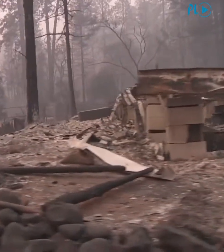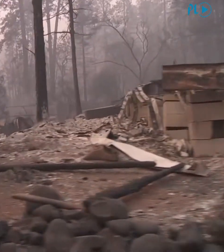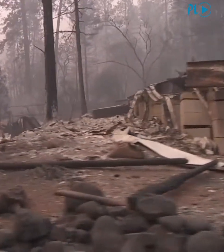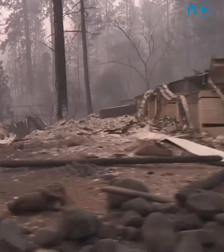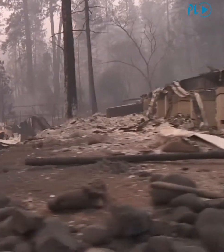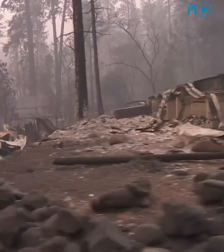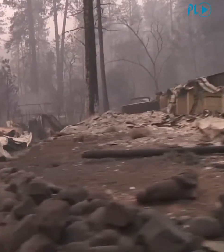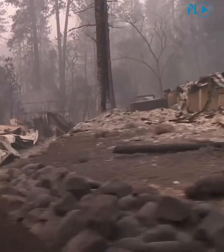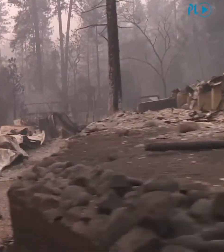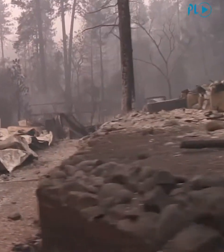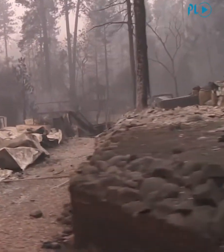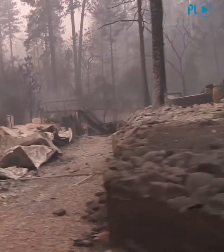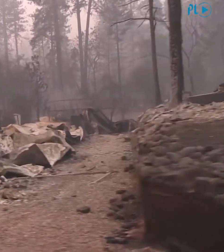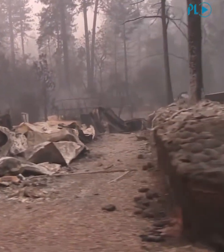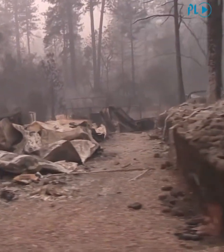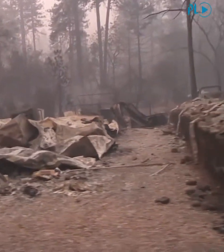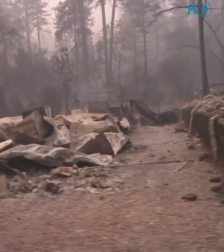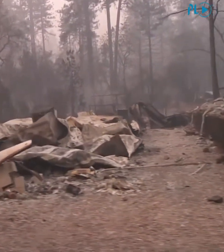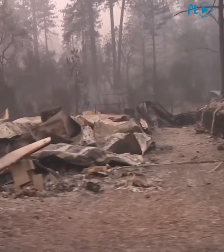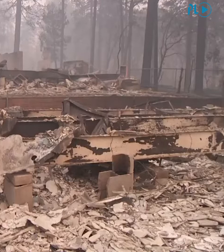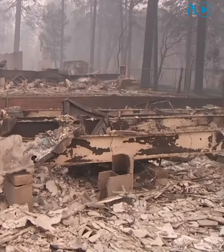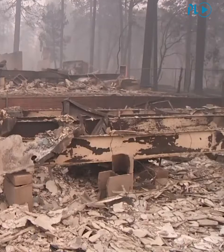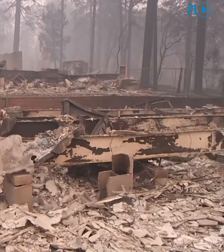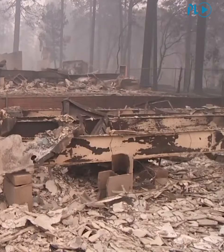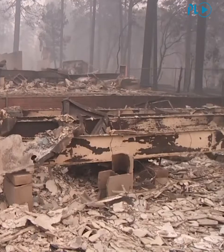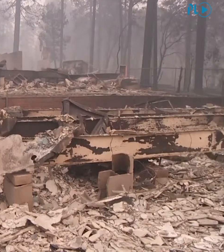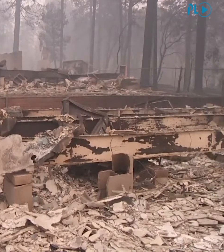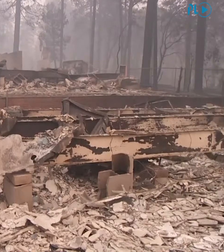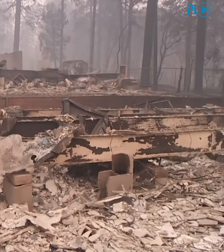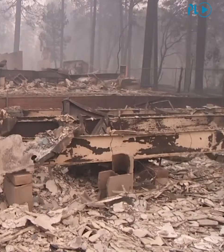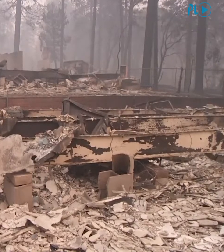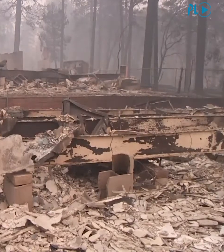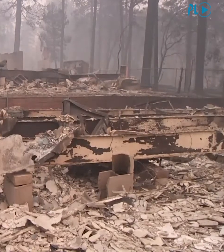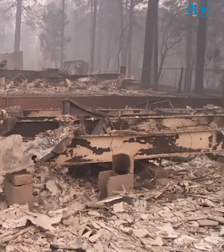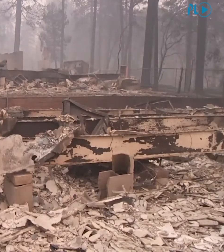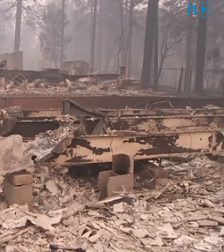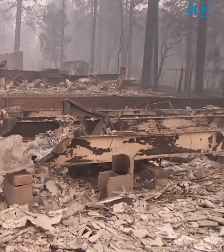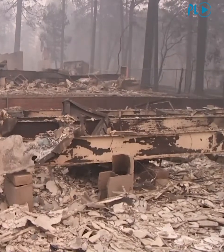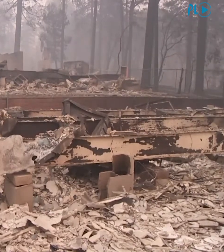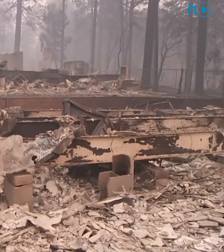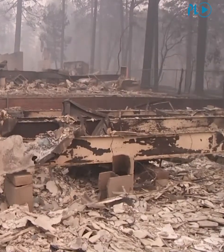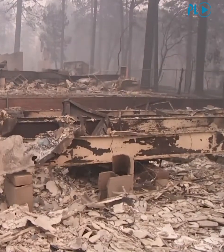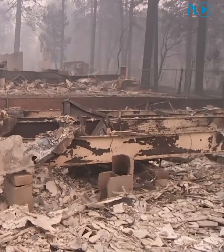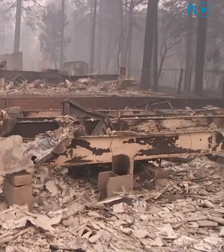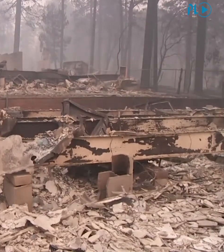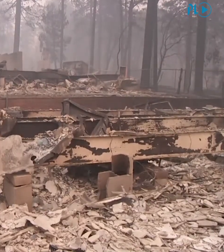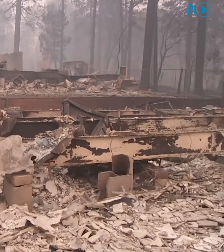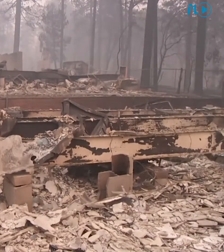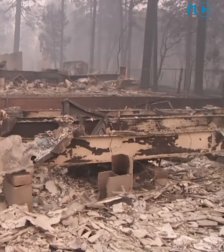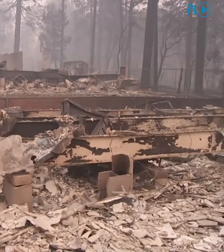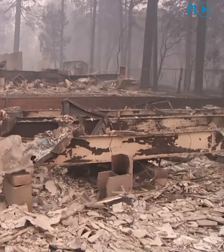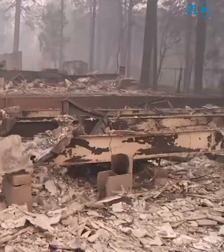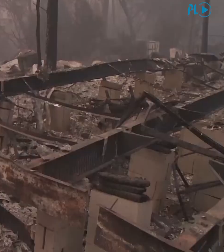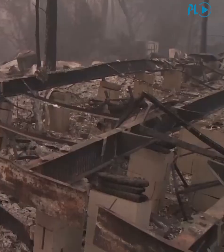del estado por el bus live ayer el sheriff señaló que la lista de desaparecidos fluctúa constantemente y que eso no significa que